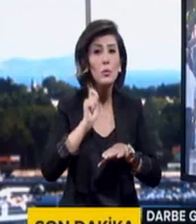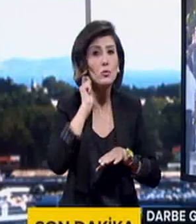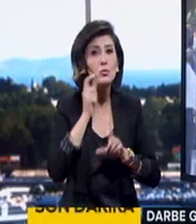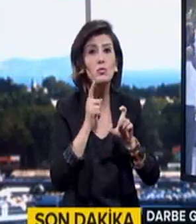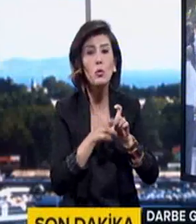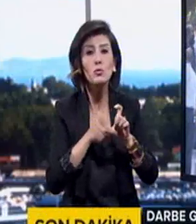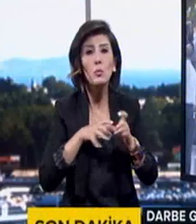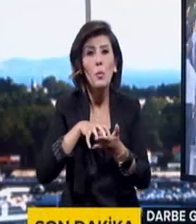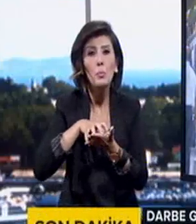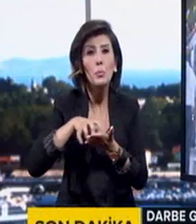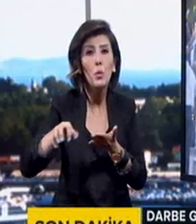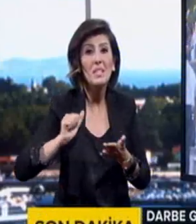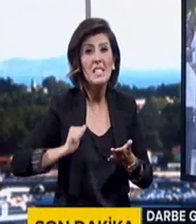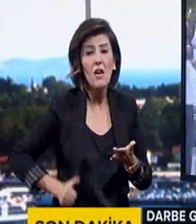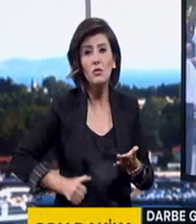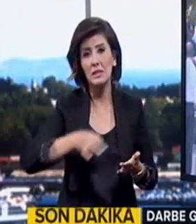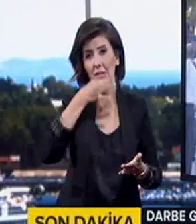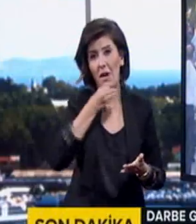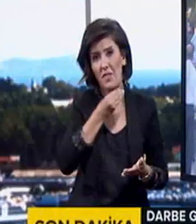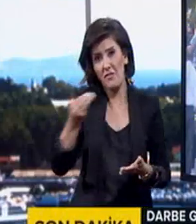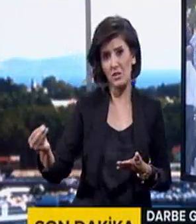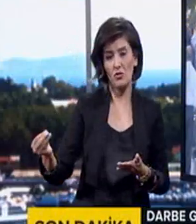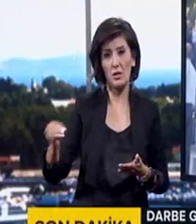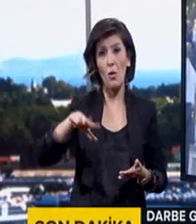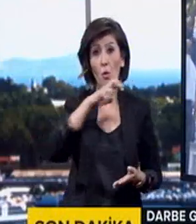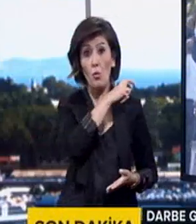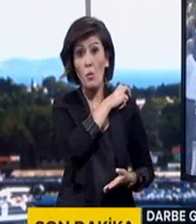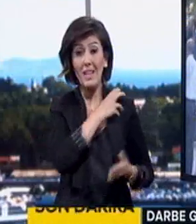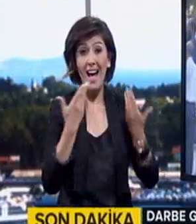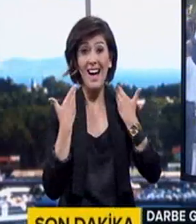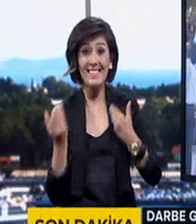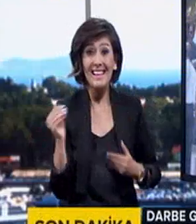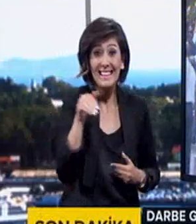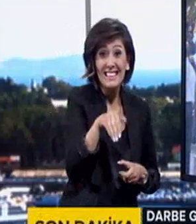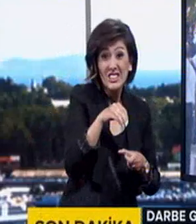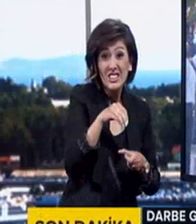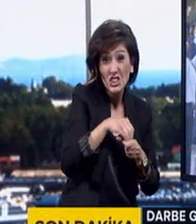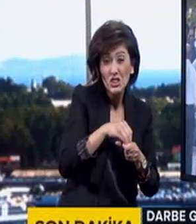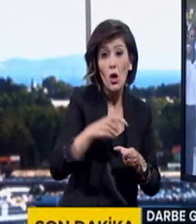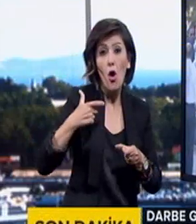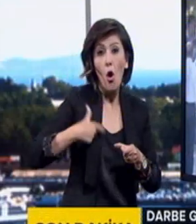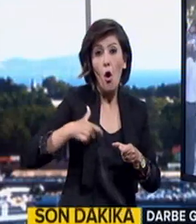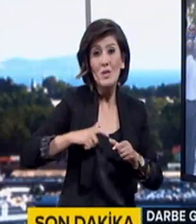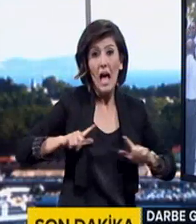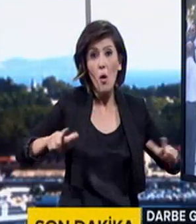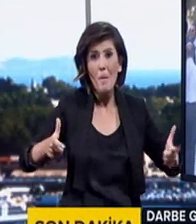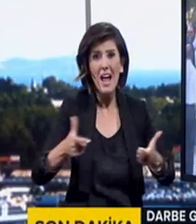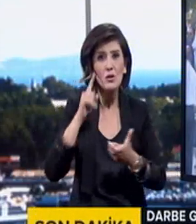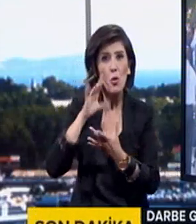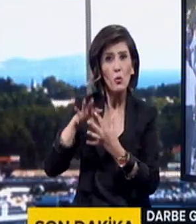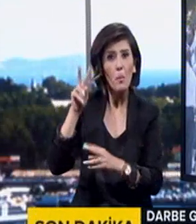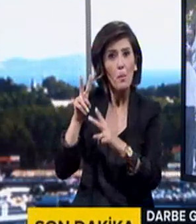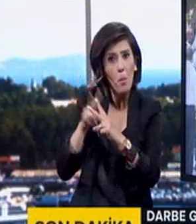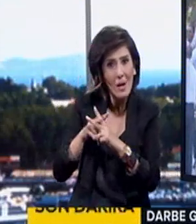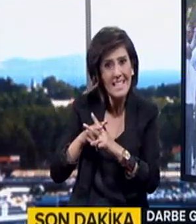bürosu savcılarına ifade verecek. Komutanların adliyeye getirilişi sırasında özel harekat ve çevik